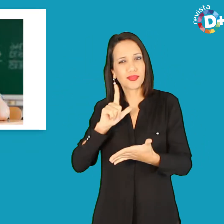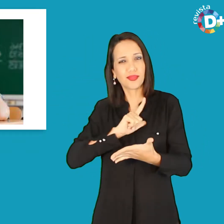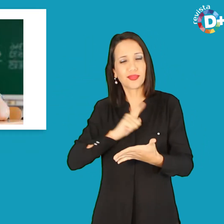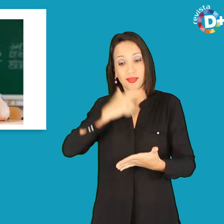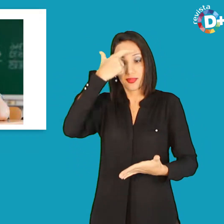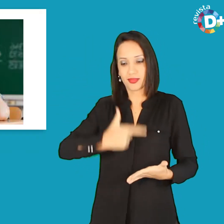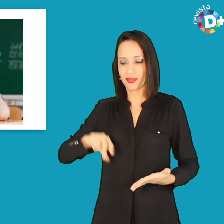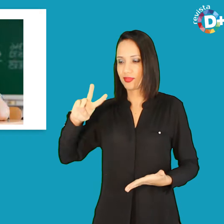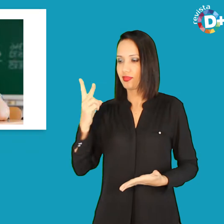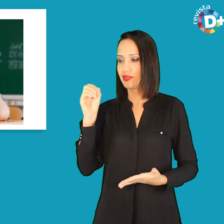hormonal atuando, fala o médico.